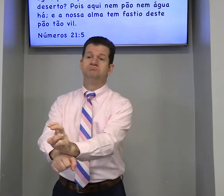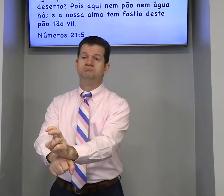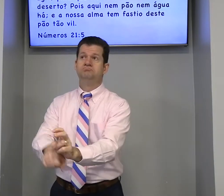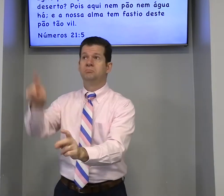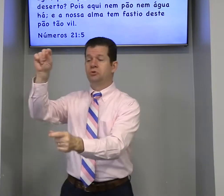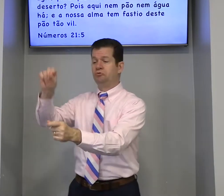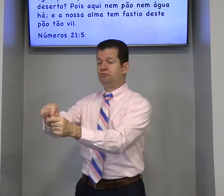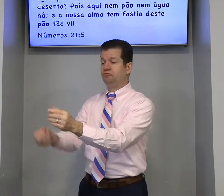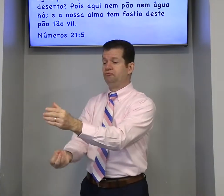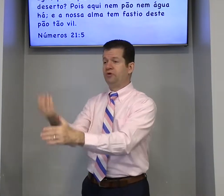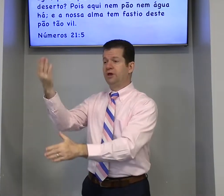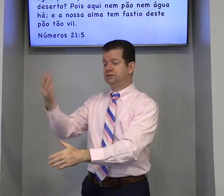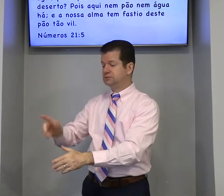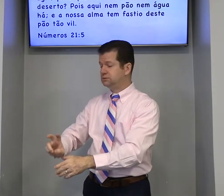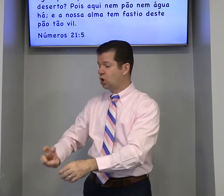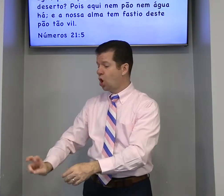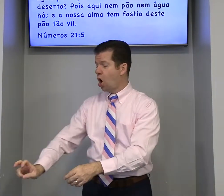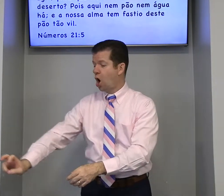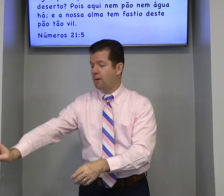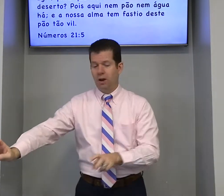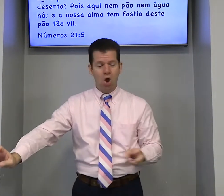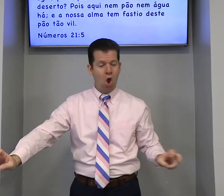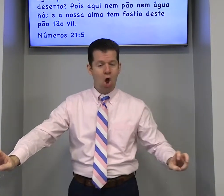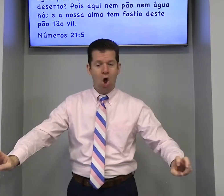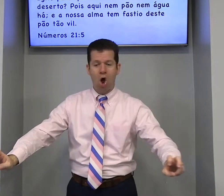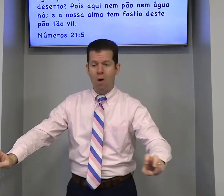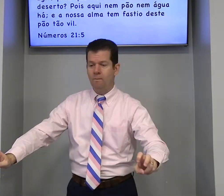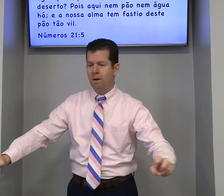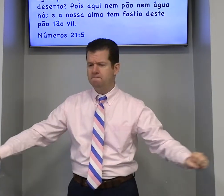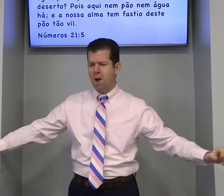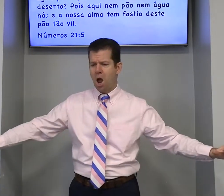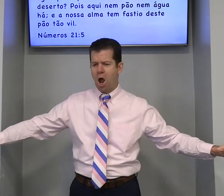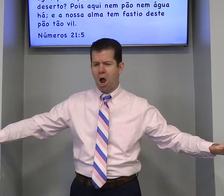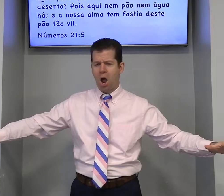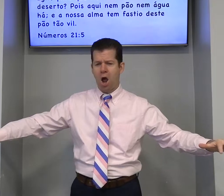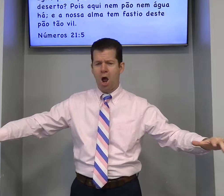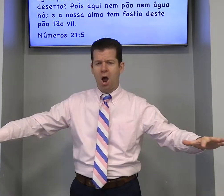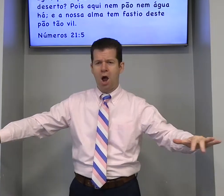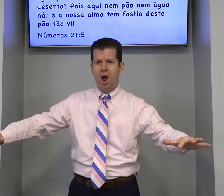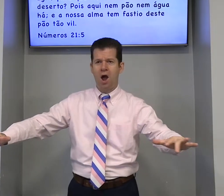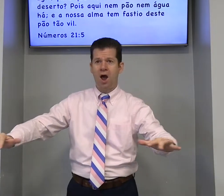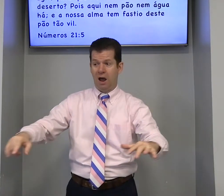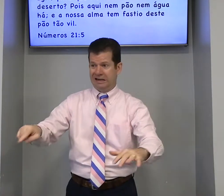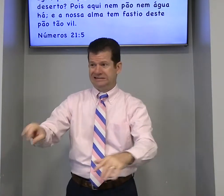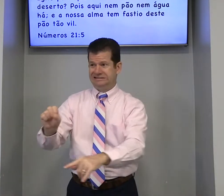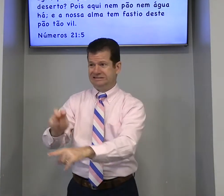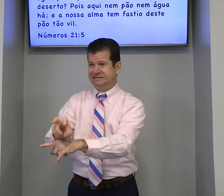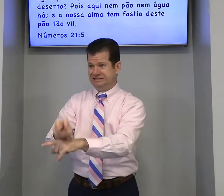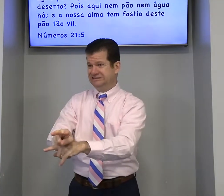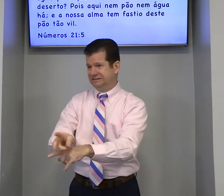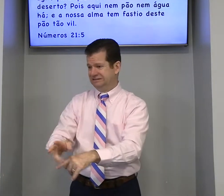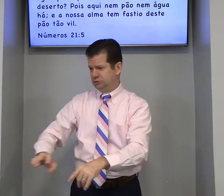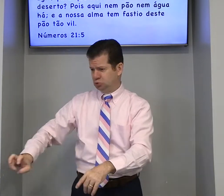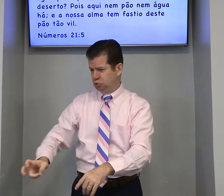o castigo? Essa serpente. Deus fez essas cobras, serpentes, que entraram no meio desse